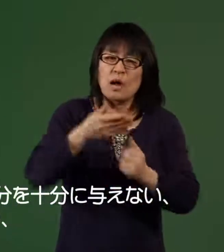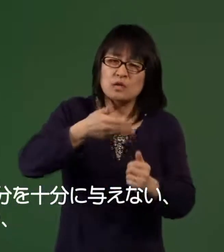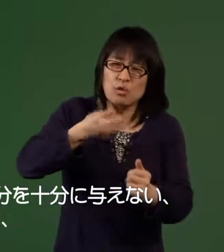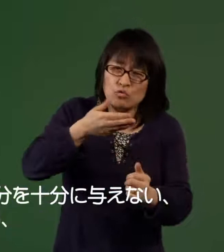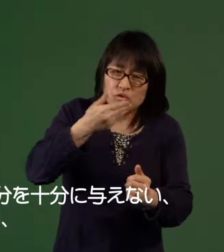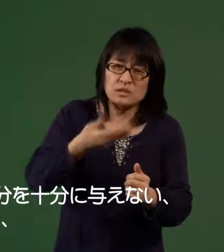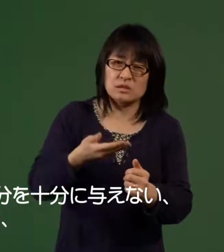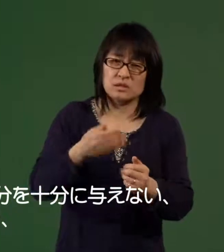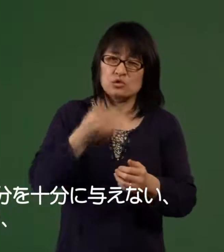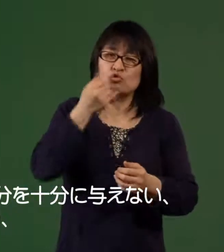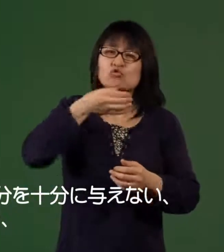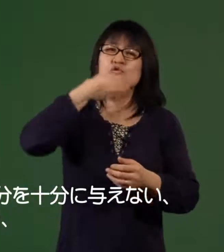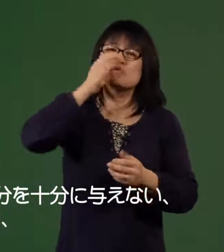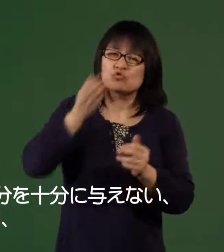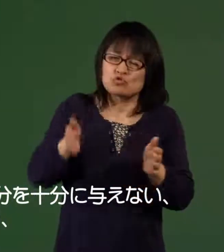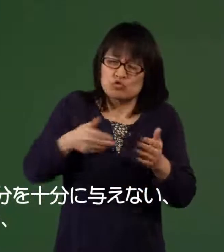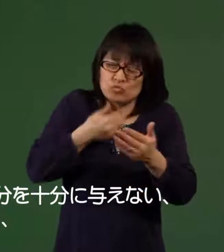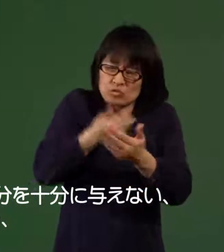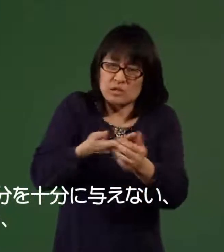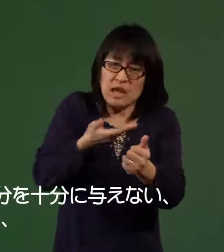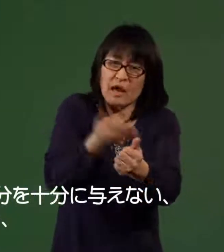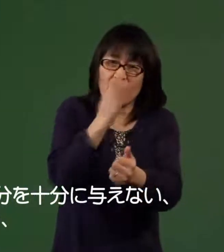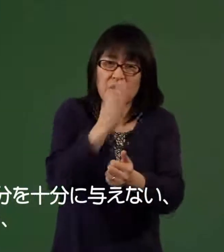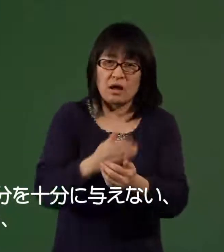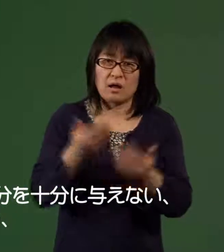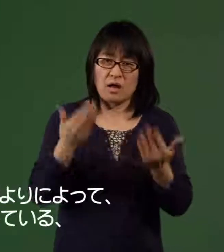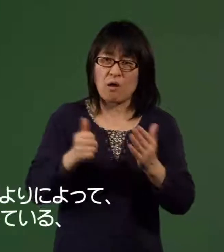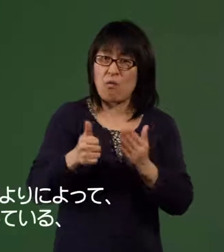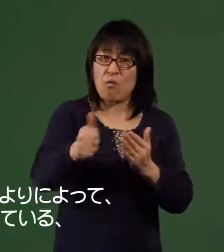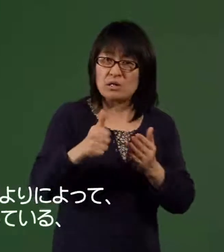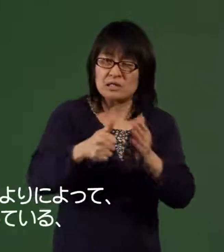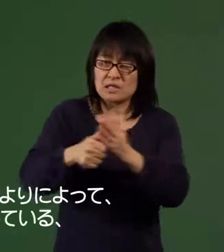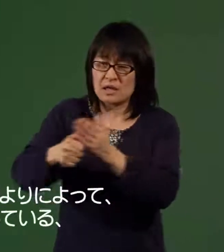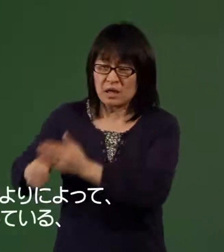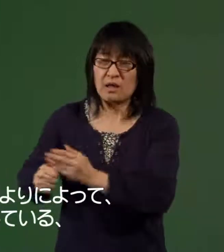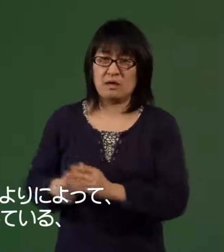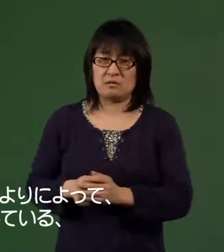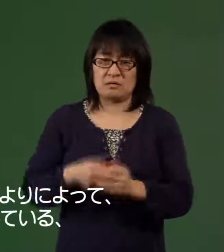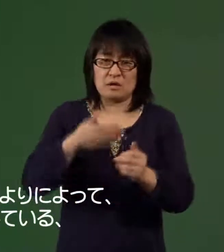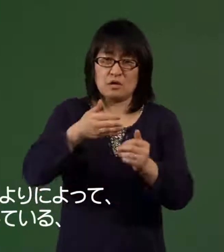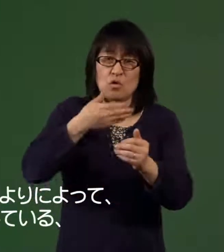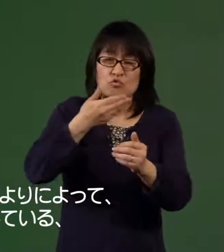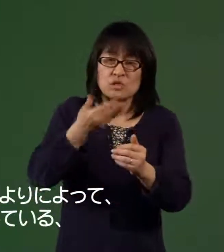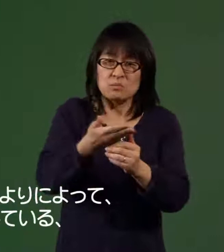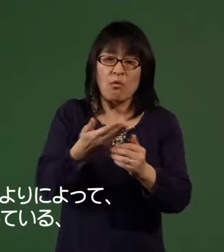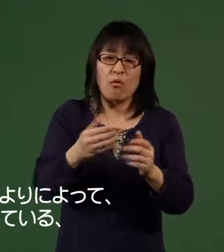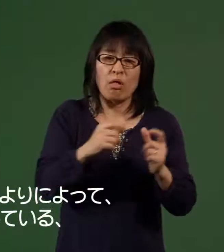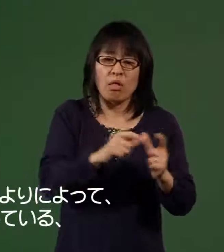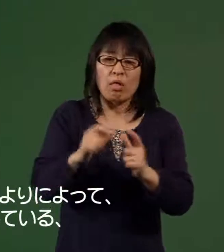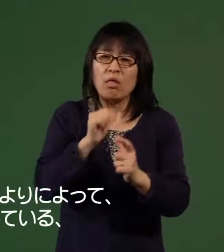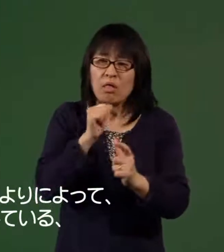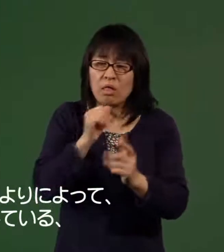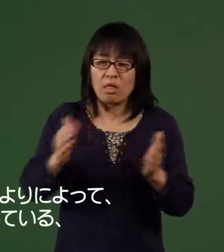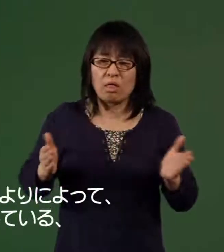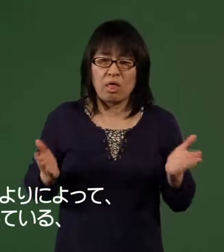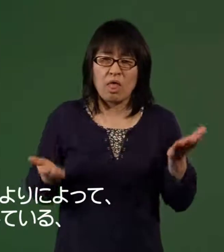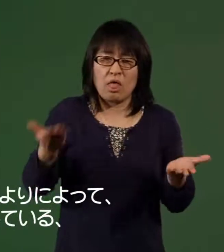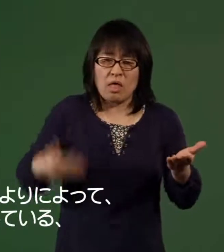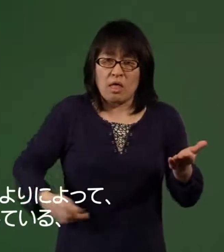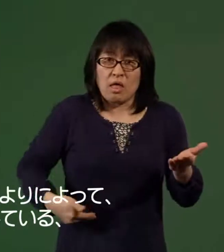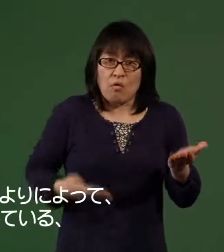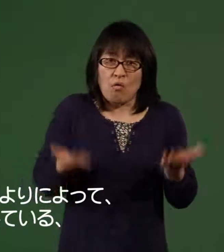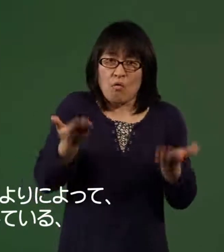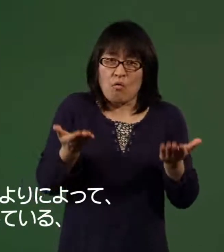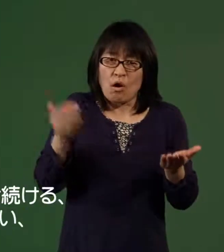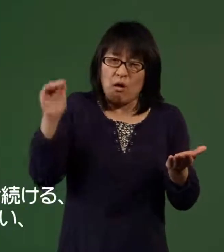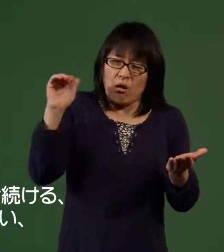を十分に与えない学校に行かせない食事の著しい偏りによって栄養状態が悪化して